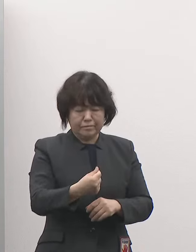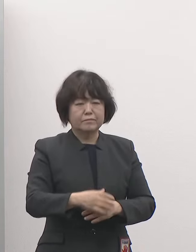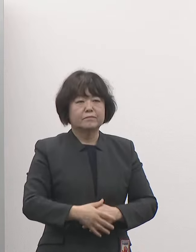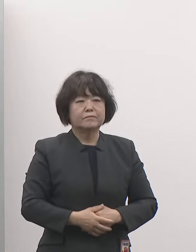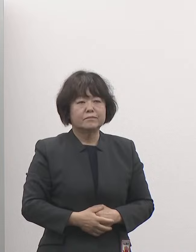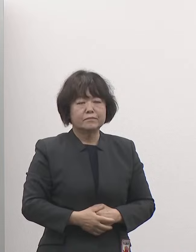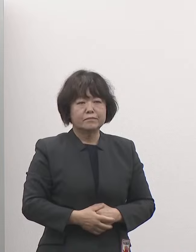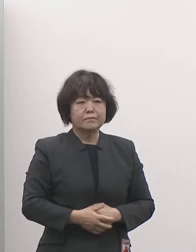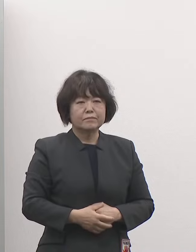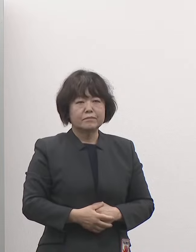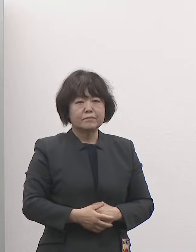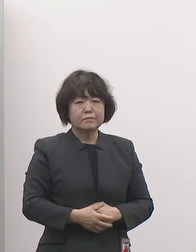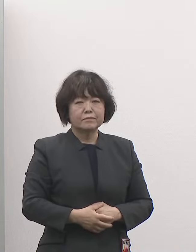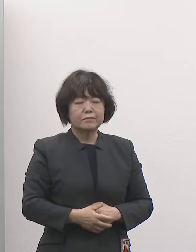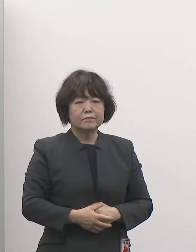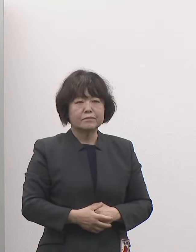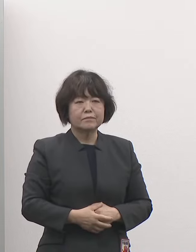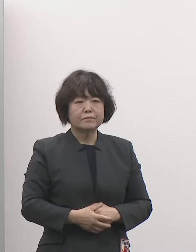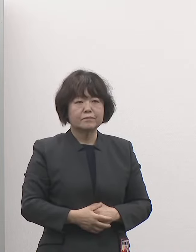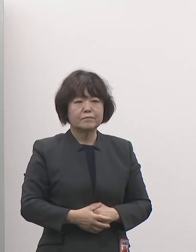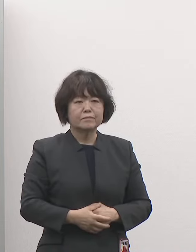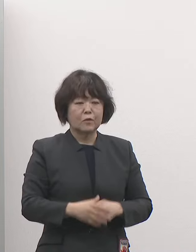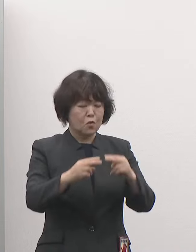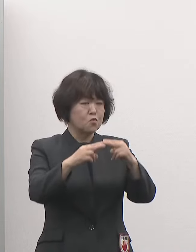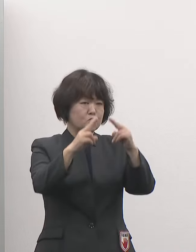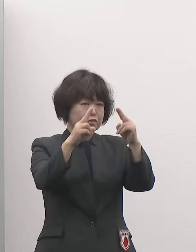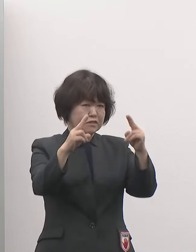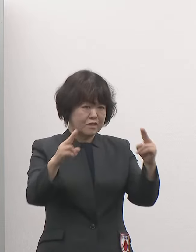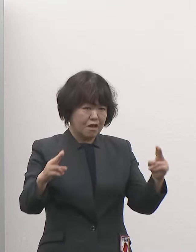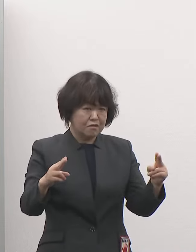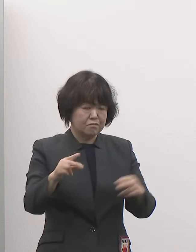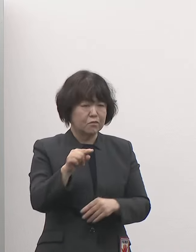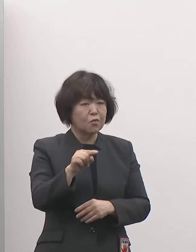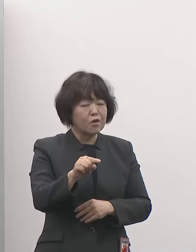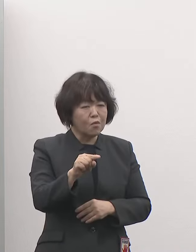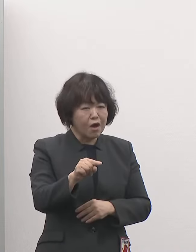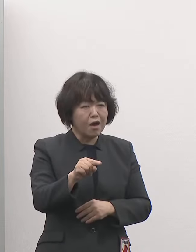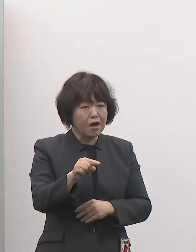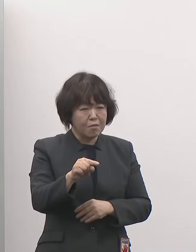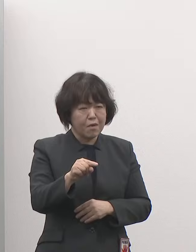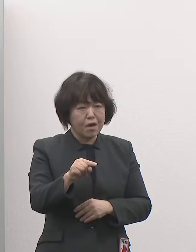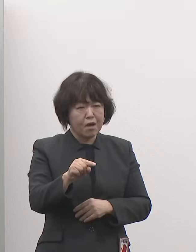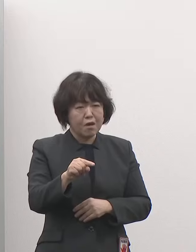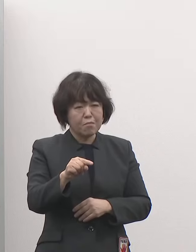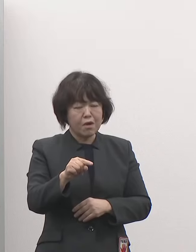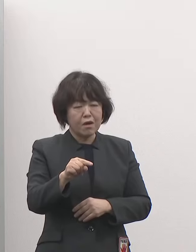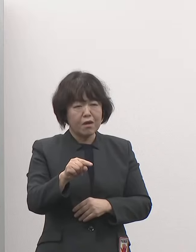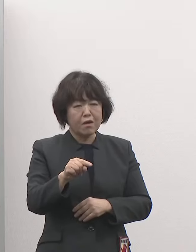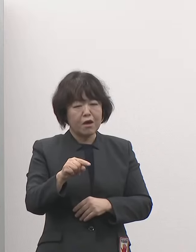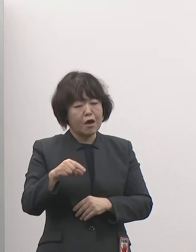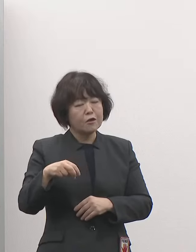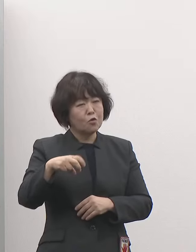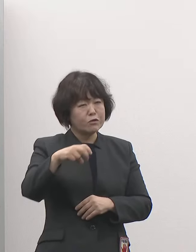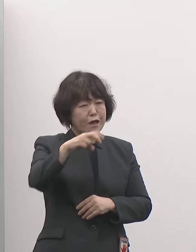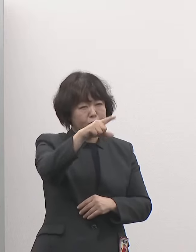ております。そして最後、富士山問題に関しましては、登山規制が円滑に実施されるように